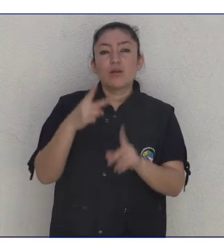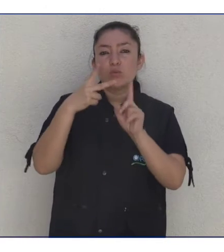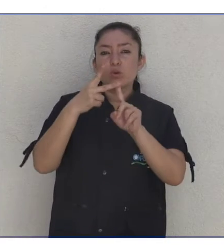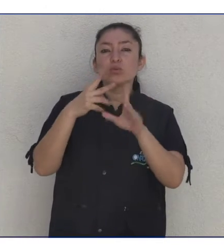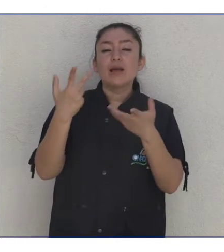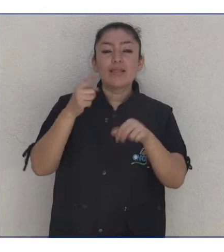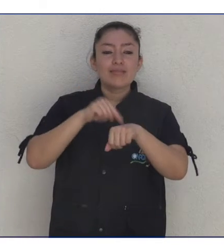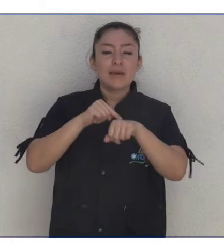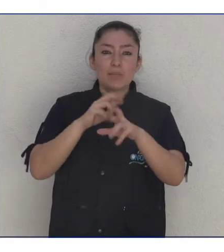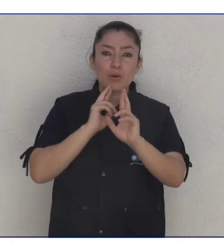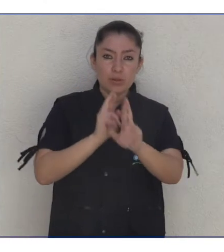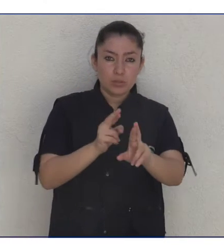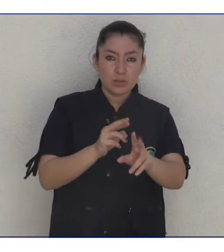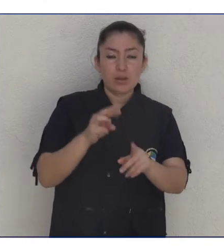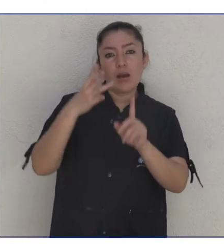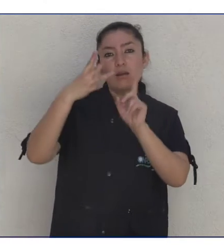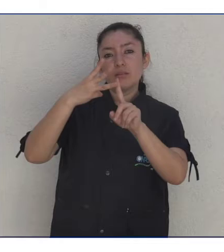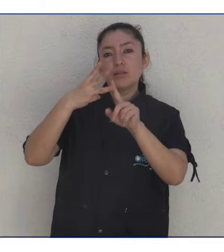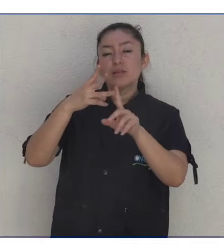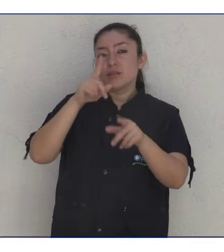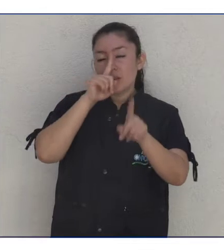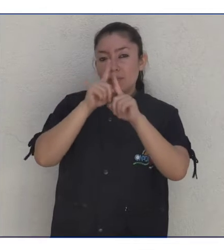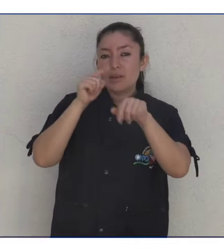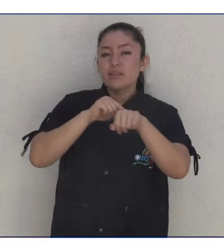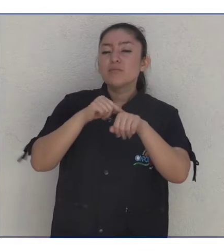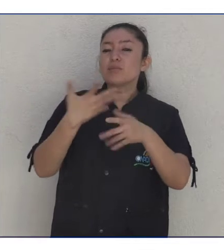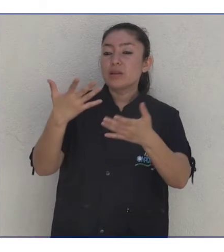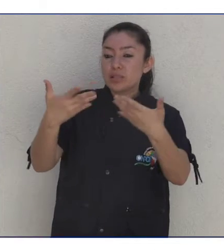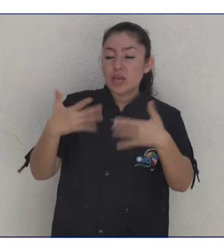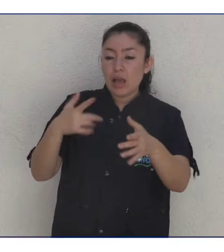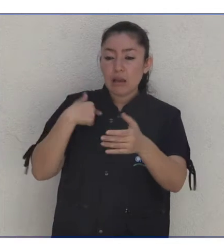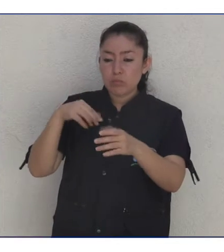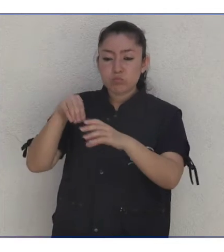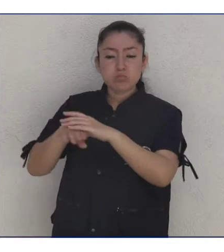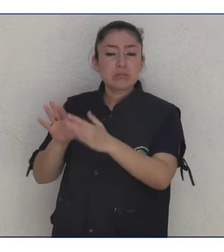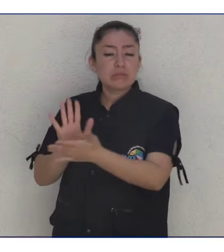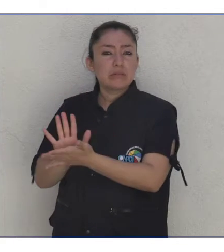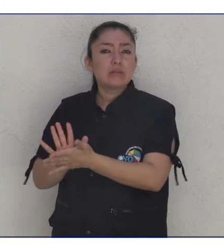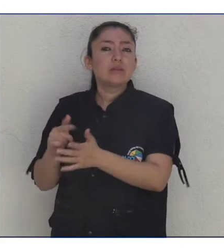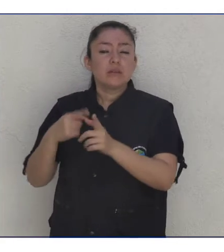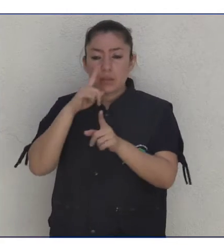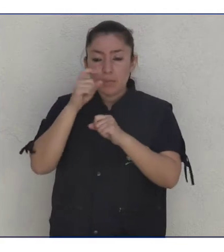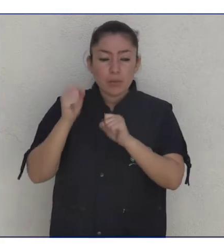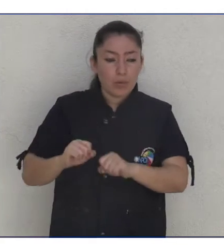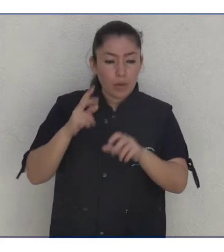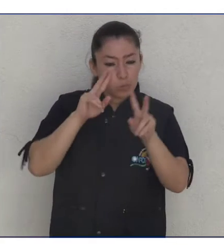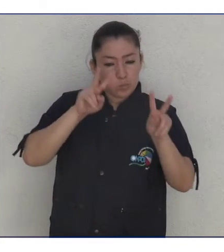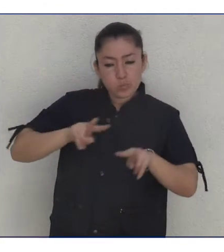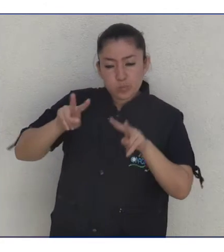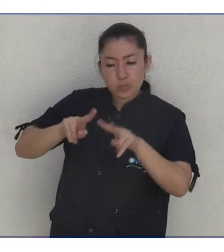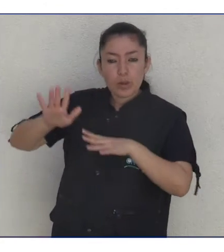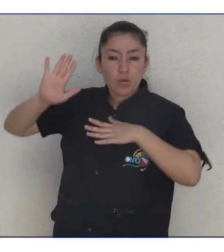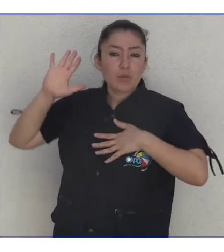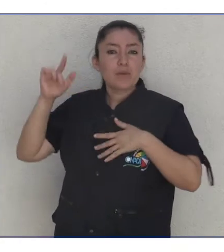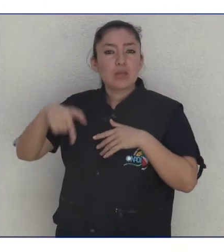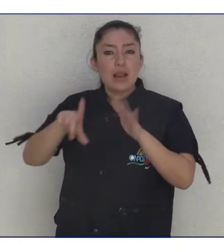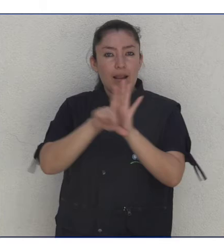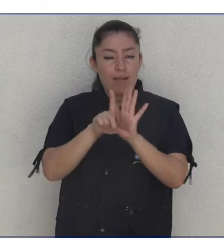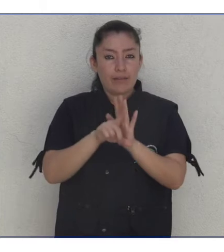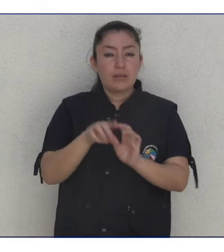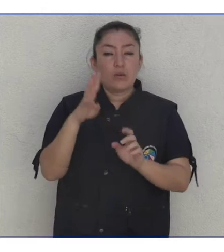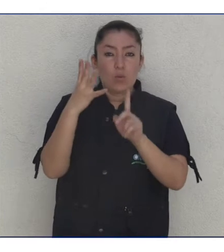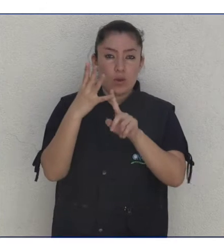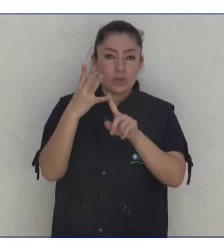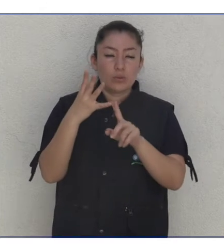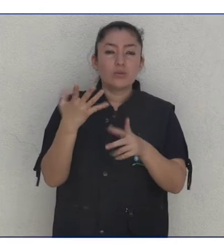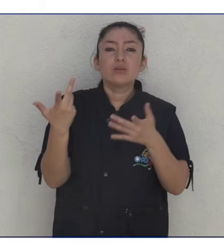de respuesta. 3. El estado que guardan las impugnaciones presentadas y las dificultades observadas en el cumplimiento de esta